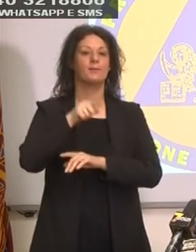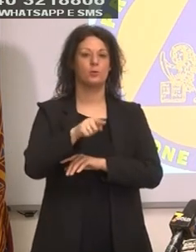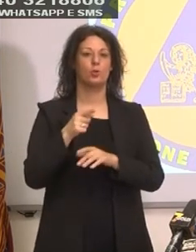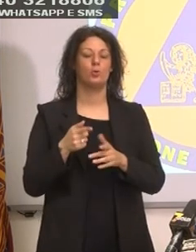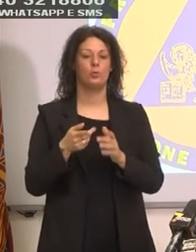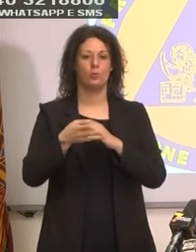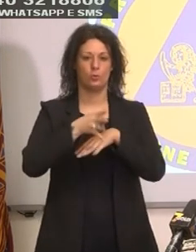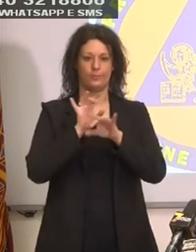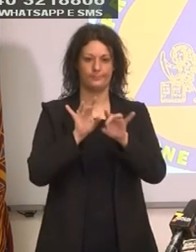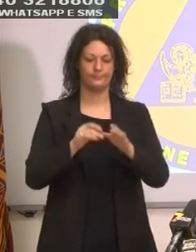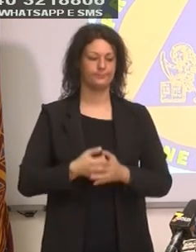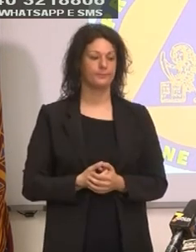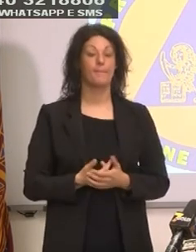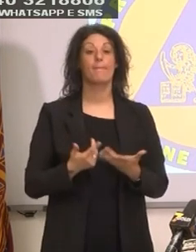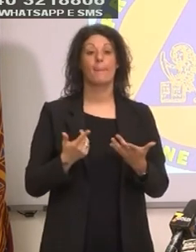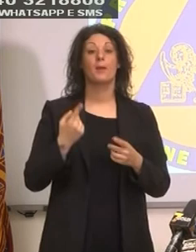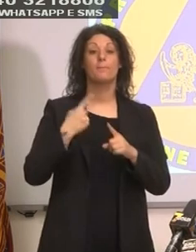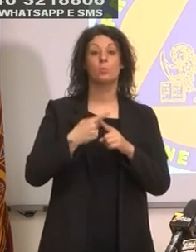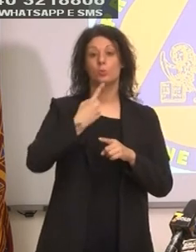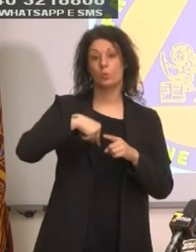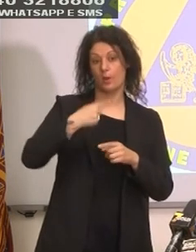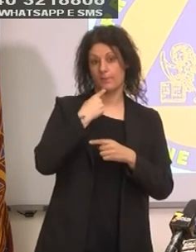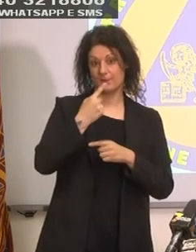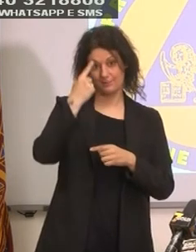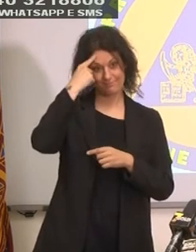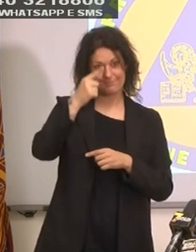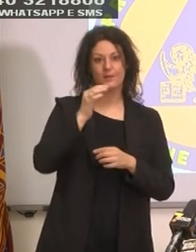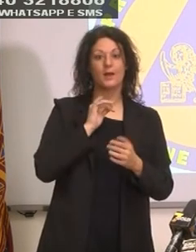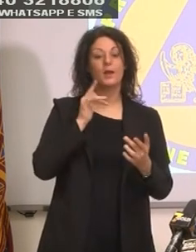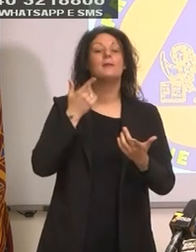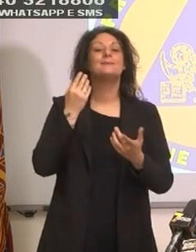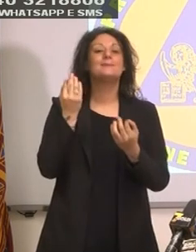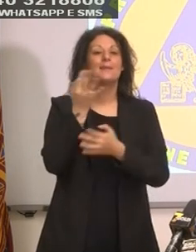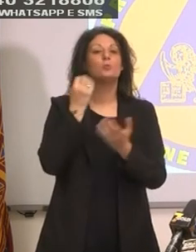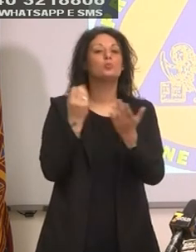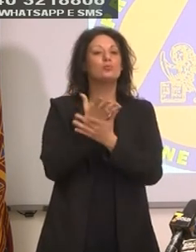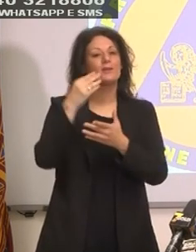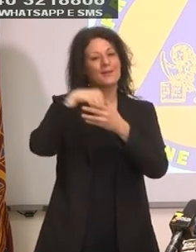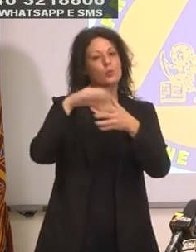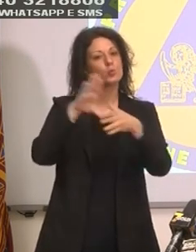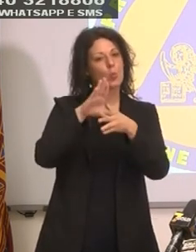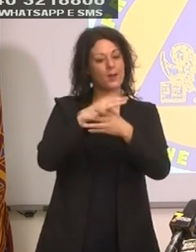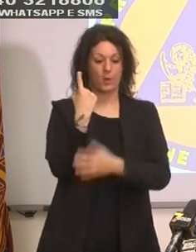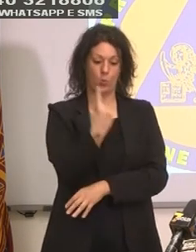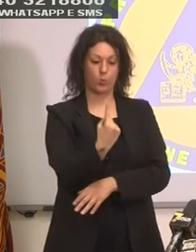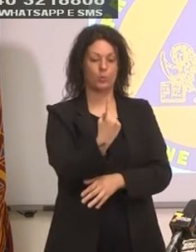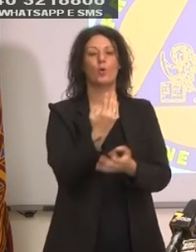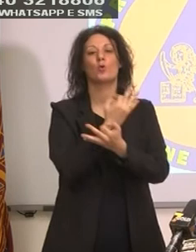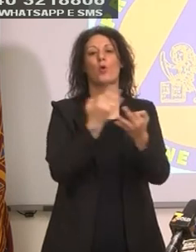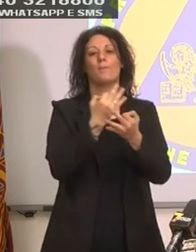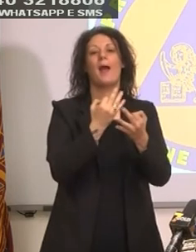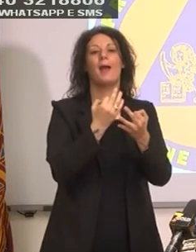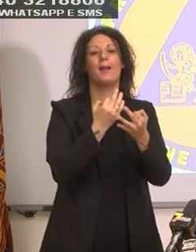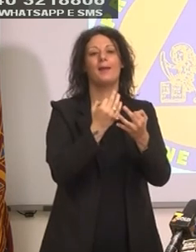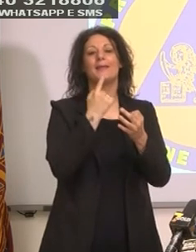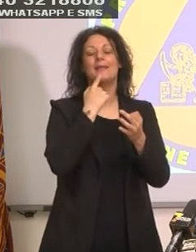drastico, no? Per cui i contatti vanno in isolamento, punto. E se tu giocavi a calcio è inevitabile, no? E ci va la squadra. Per quanto riguarda